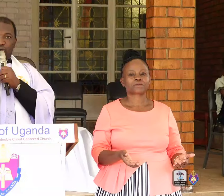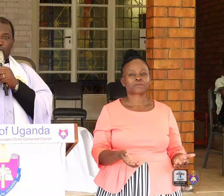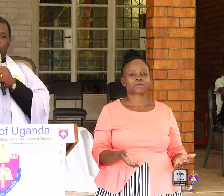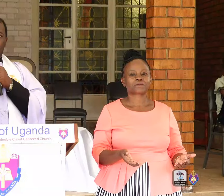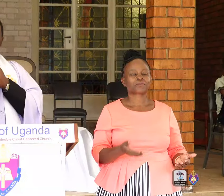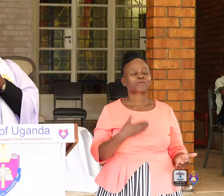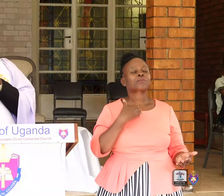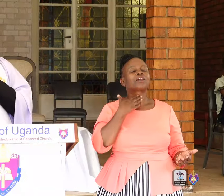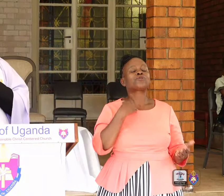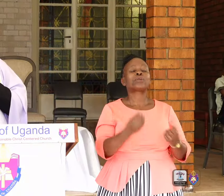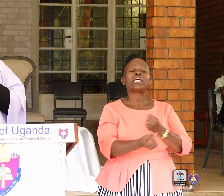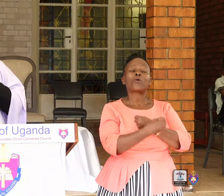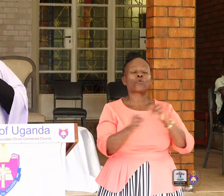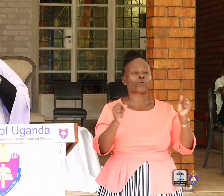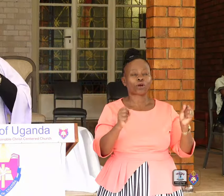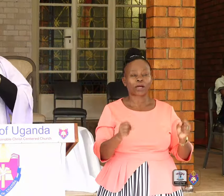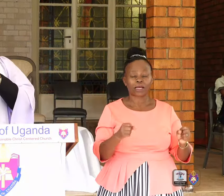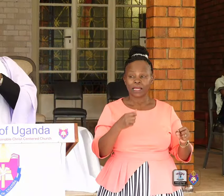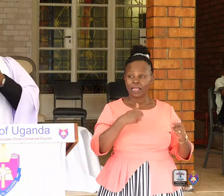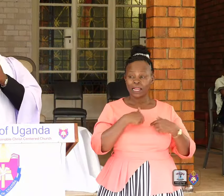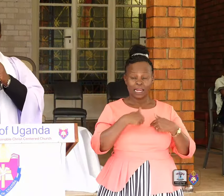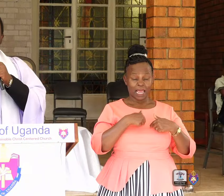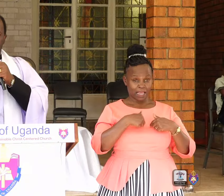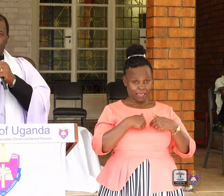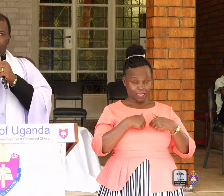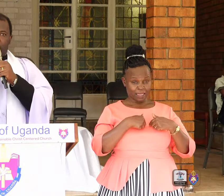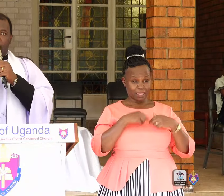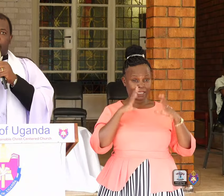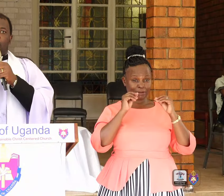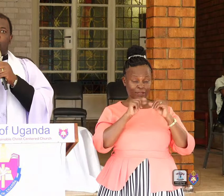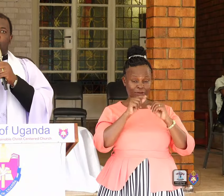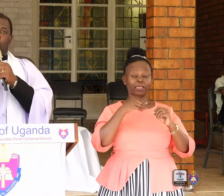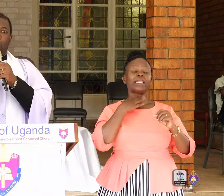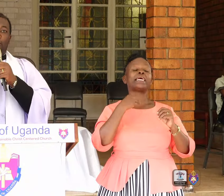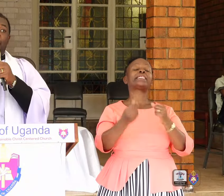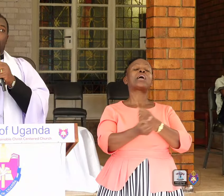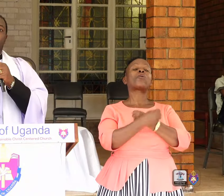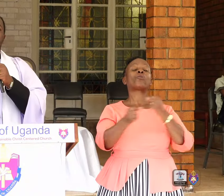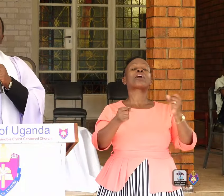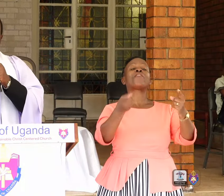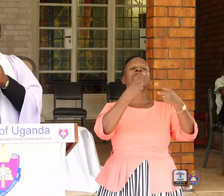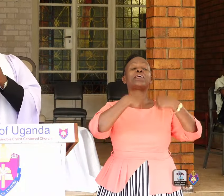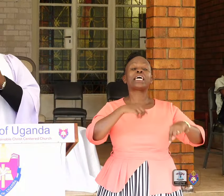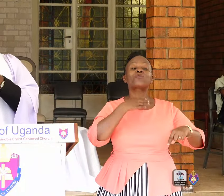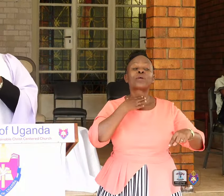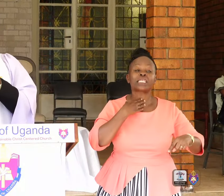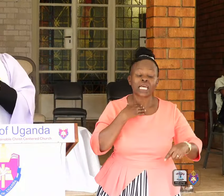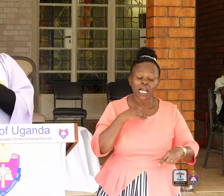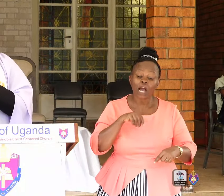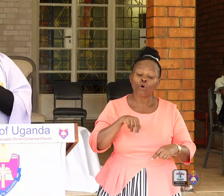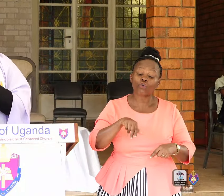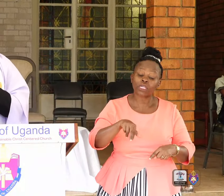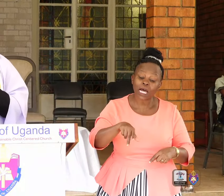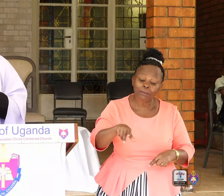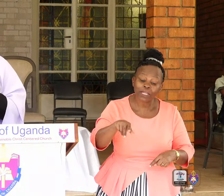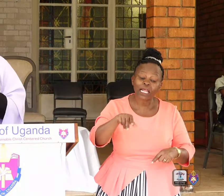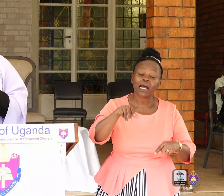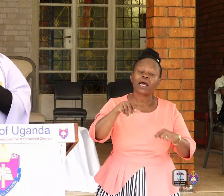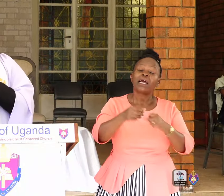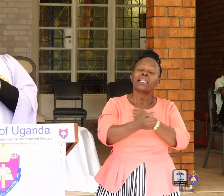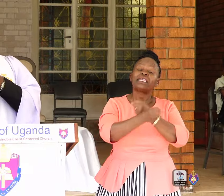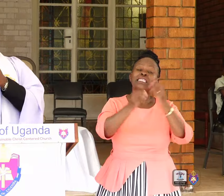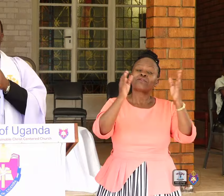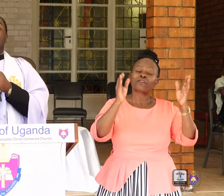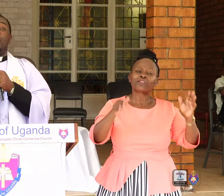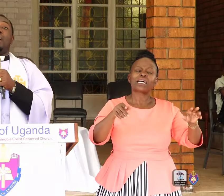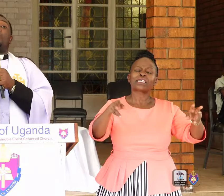twetaaga okulokoka abooluganda nanga ayogera nammwe neetaaga okulokoka ffenna twetaaga okutambulira mu bulokozi buli omu